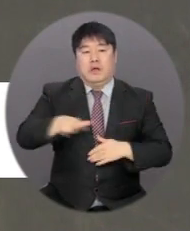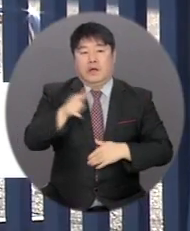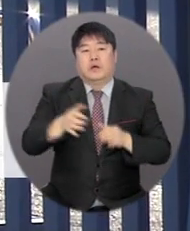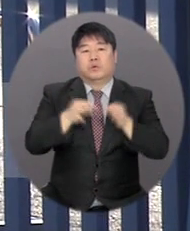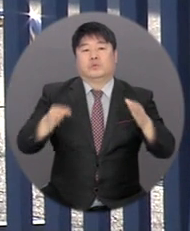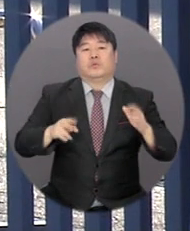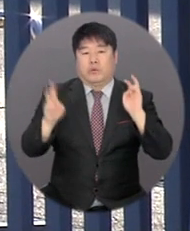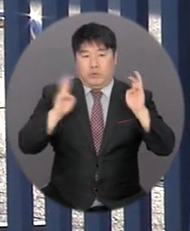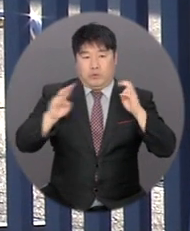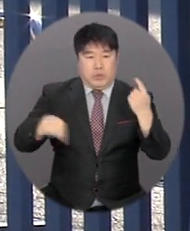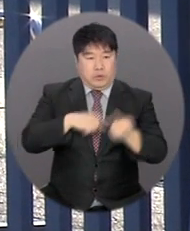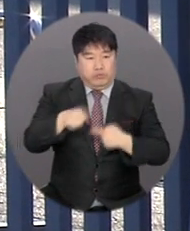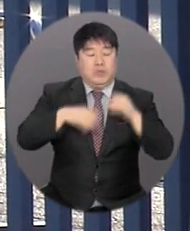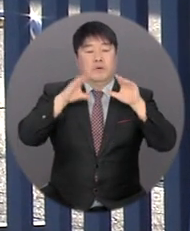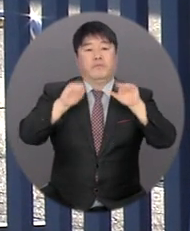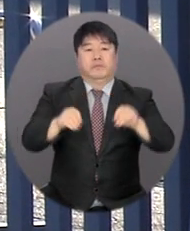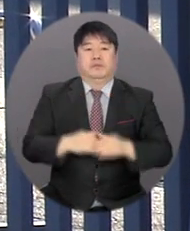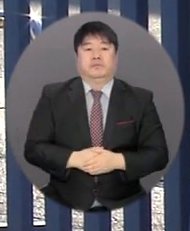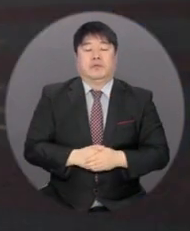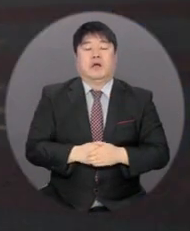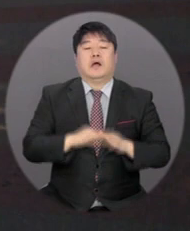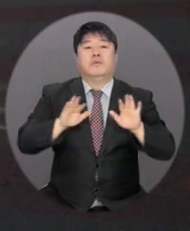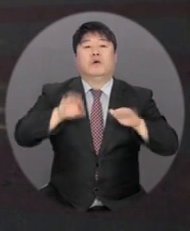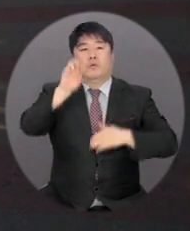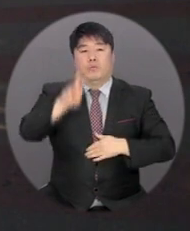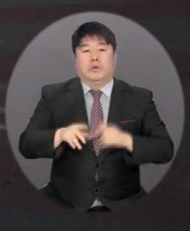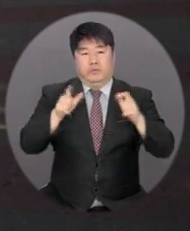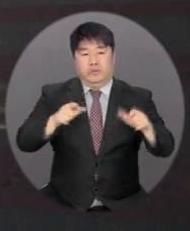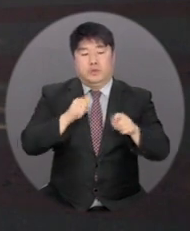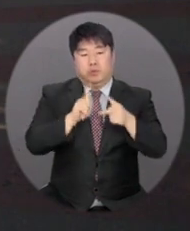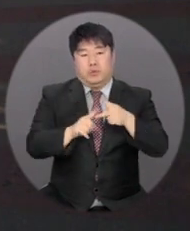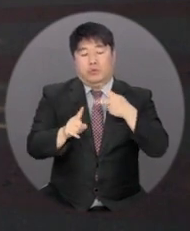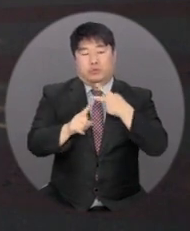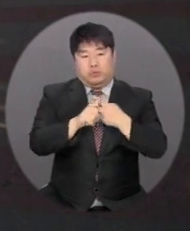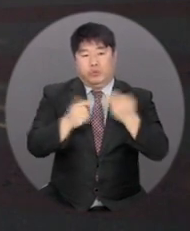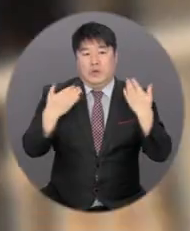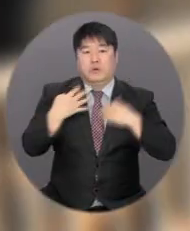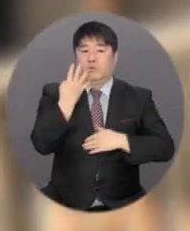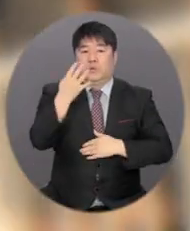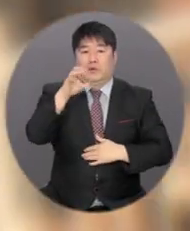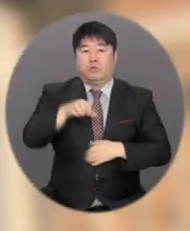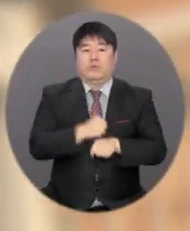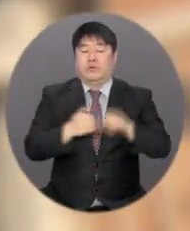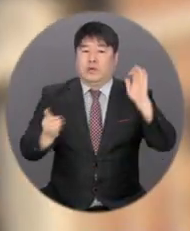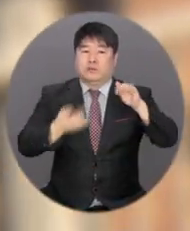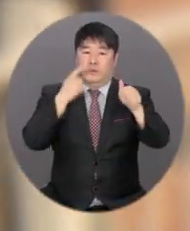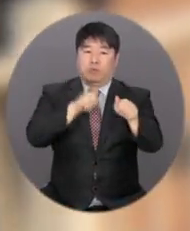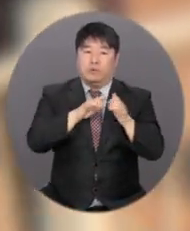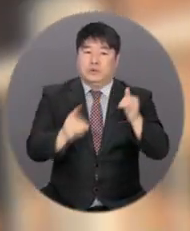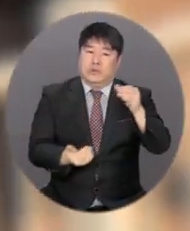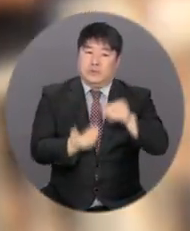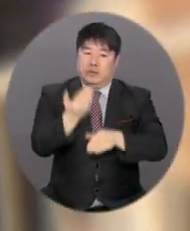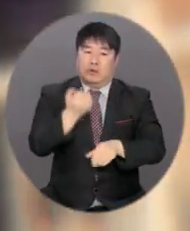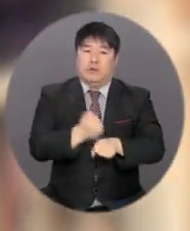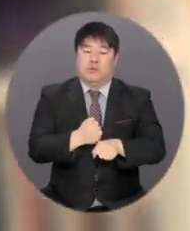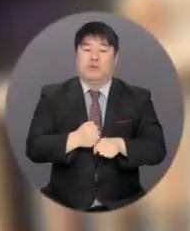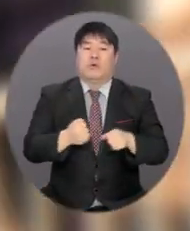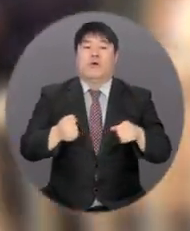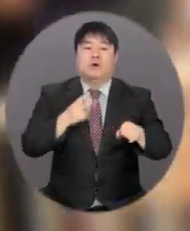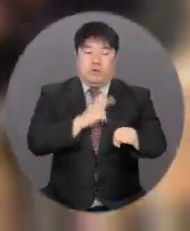동안 공장 가동을 멈췄습니다. 한편 광주 지역 초중등학교 4곳에서도 학생 확진자가 나타나면서